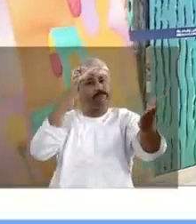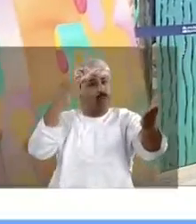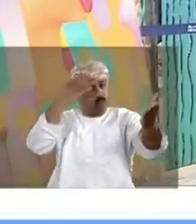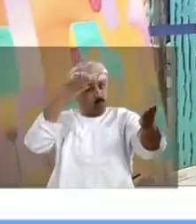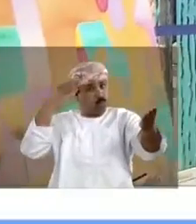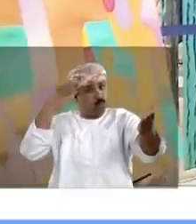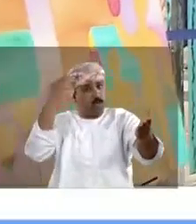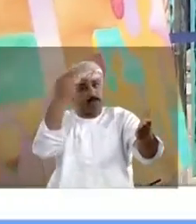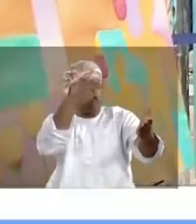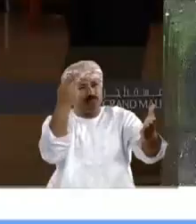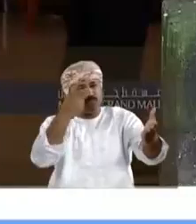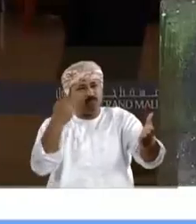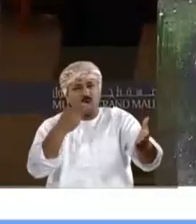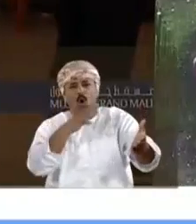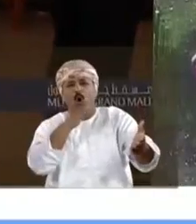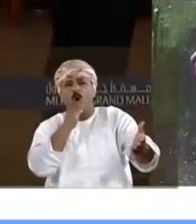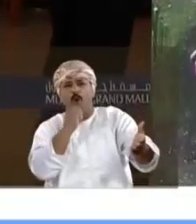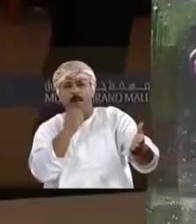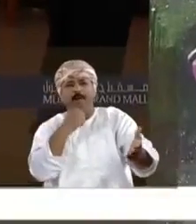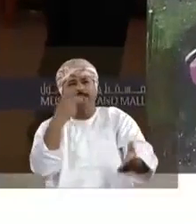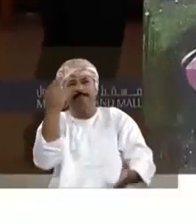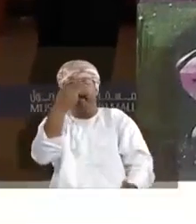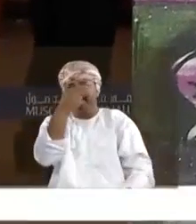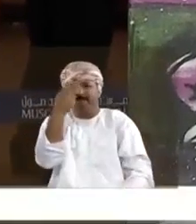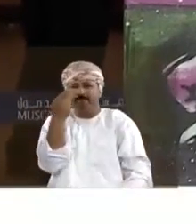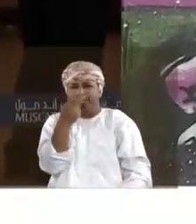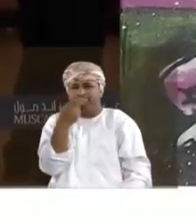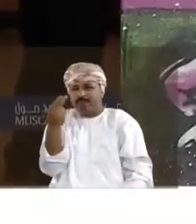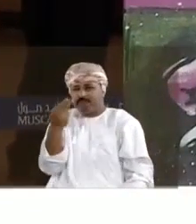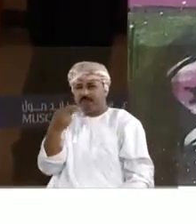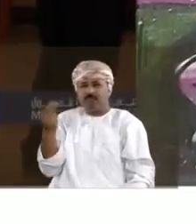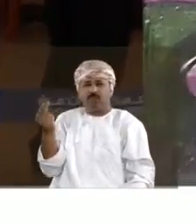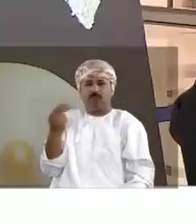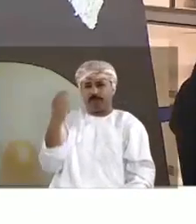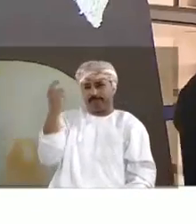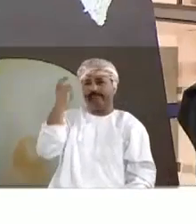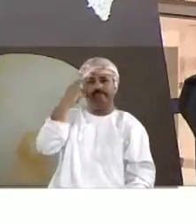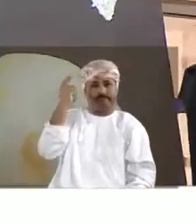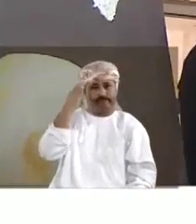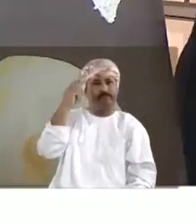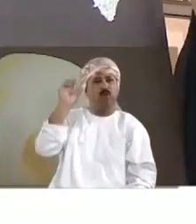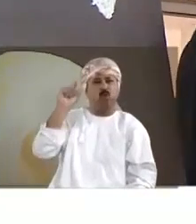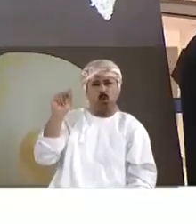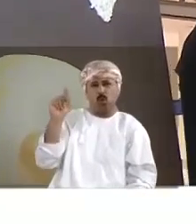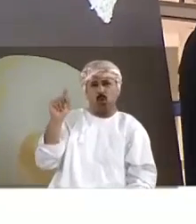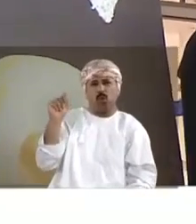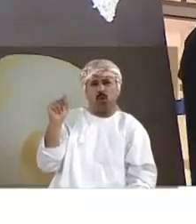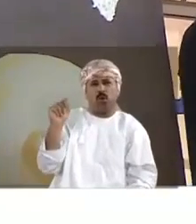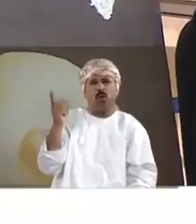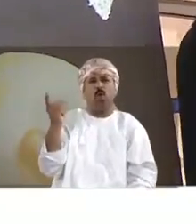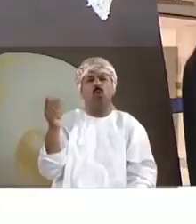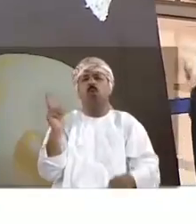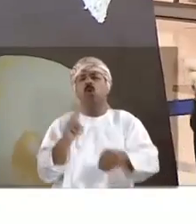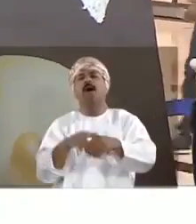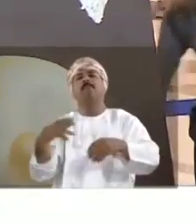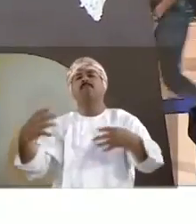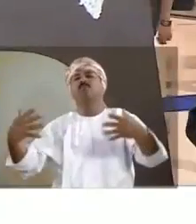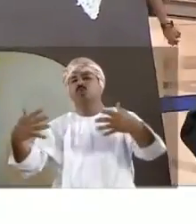تشكيليون عمانيون كتبوا رسالتهم بدلالات رمزية متنوعة في